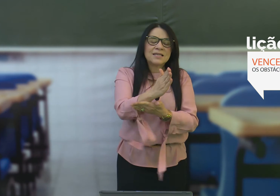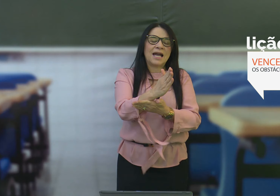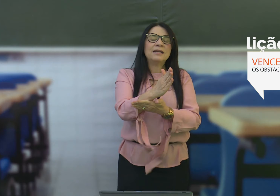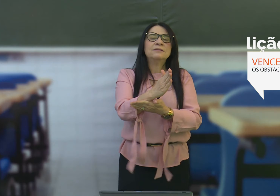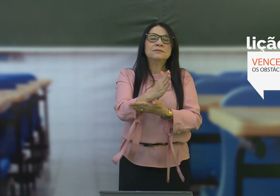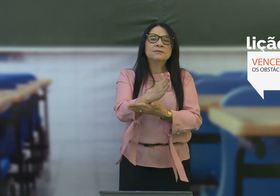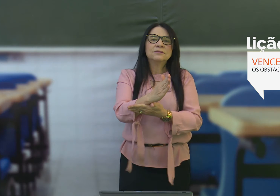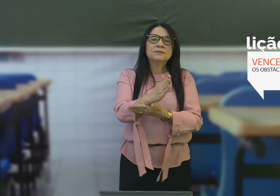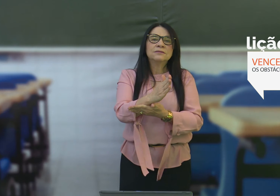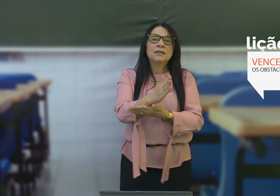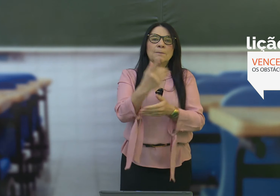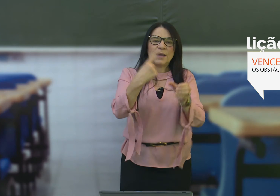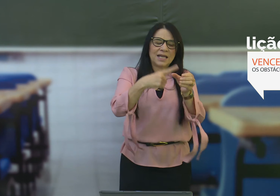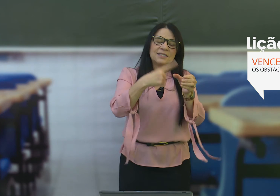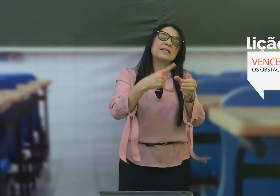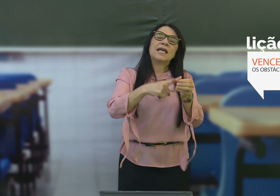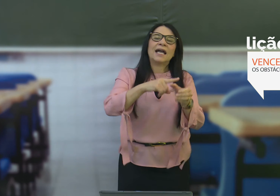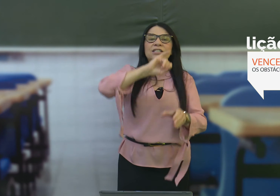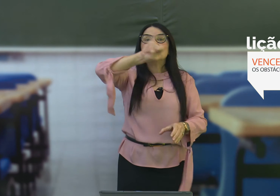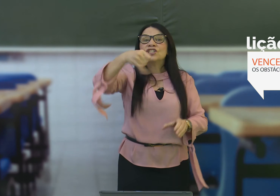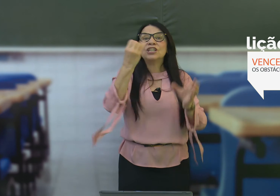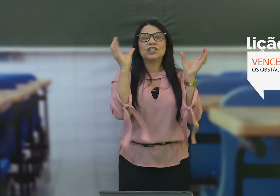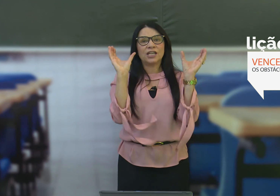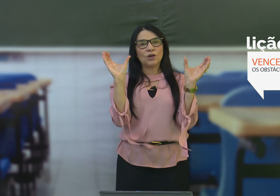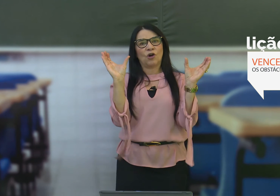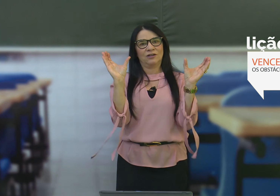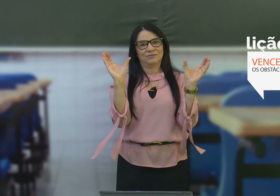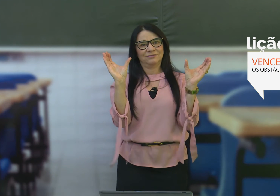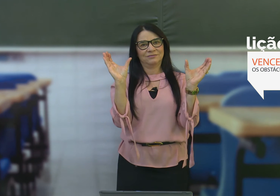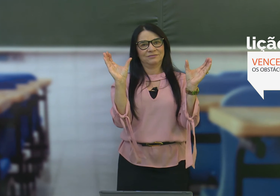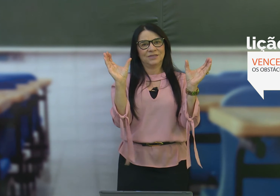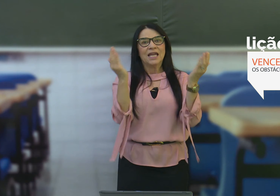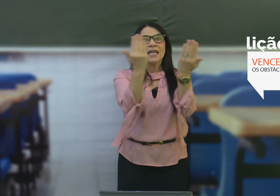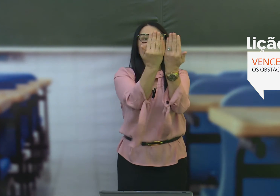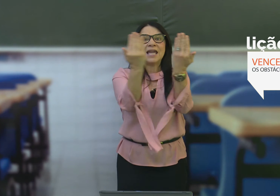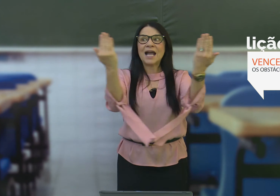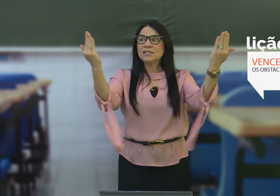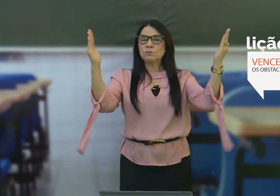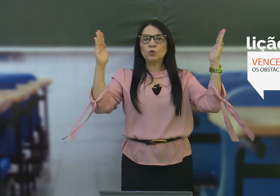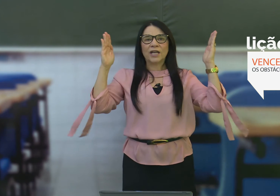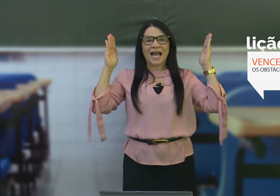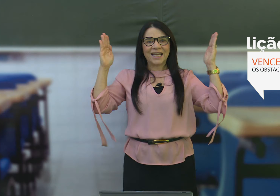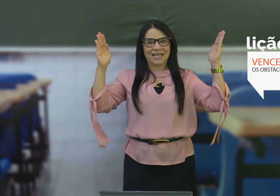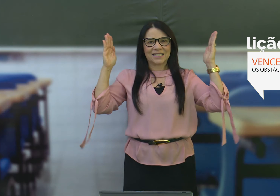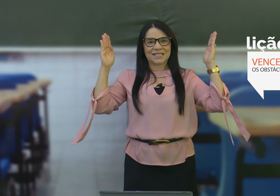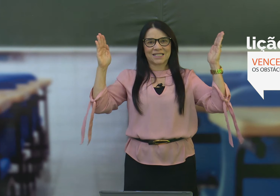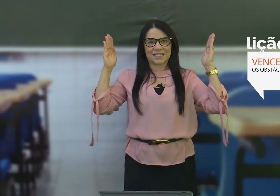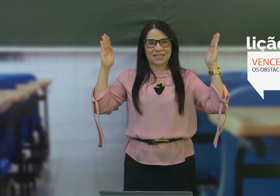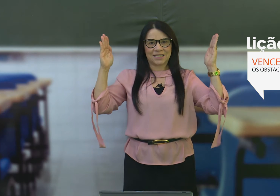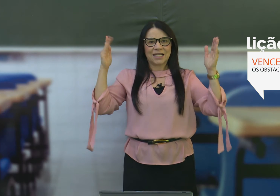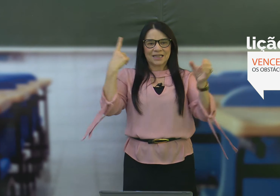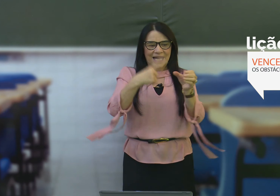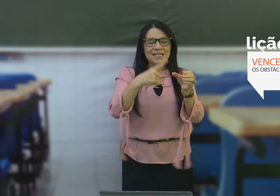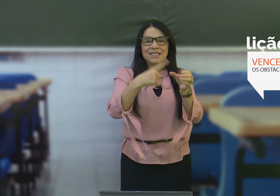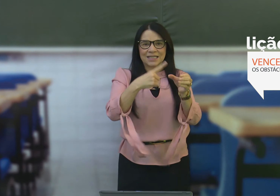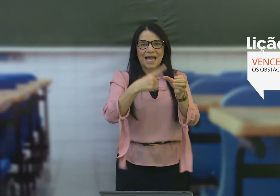passar pela cidade de Jericó. E as muralhas da